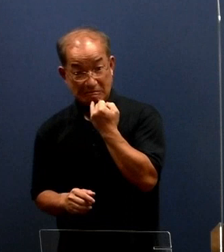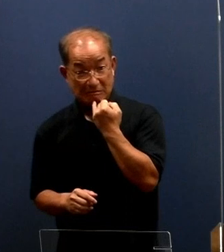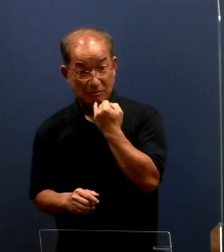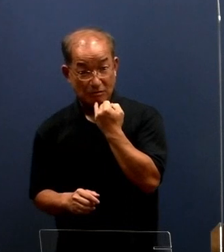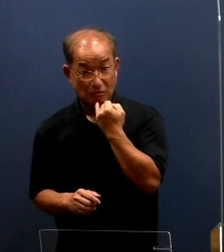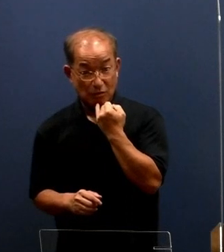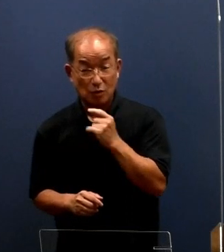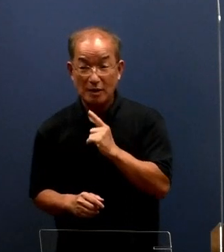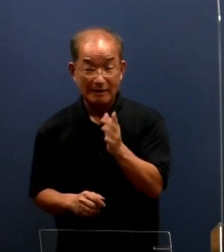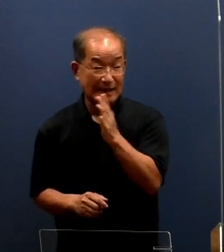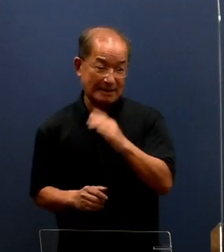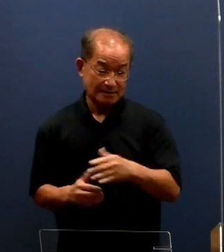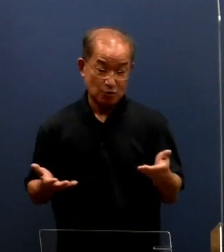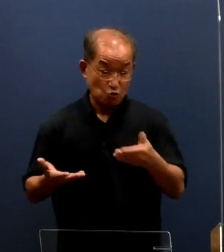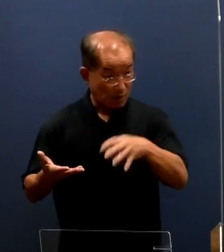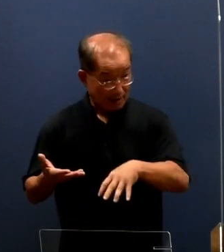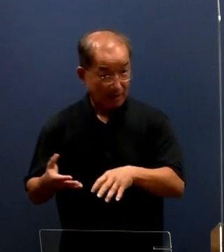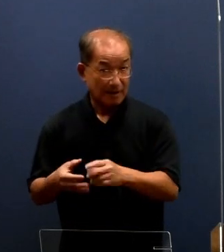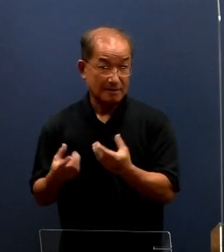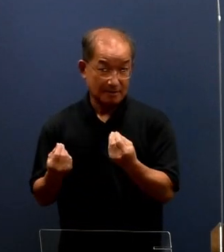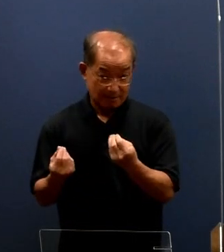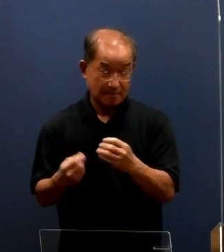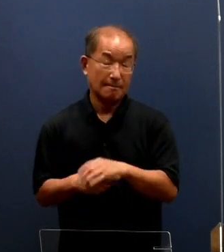ない職場ですからね。